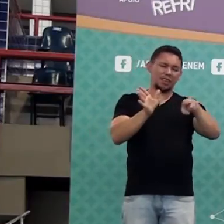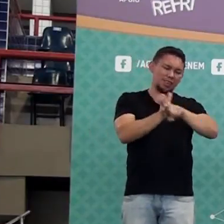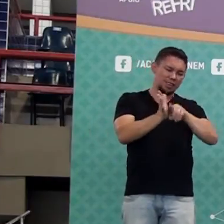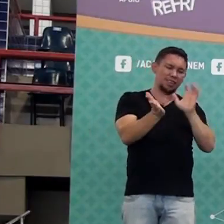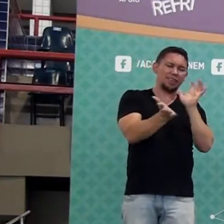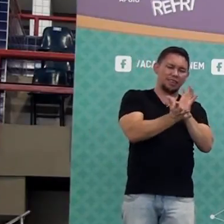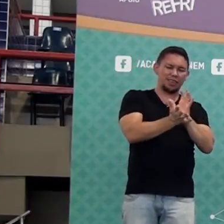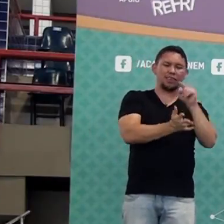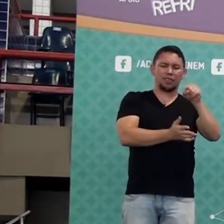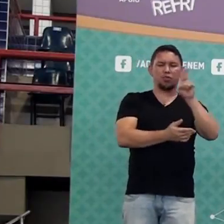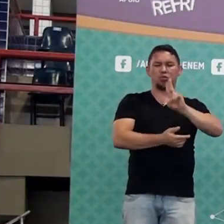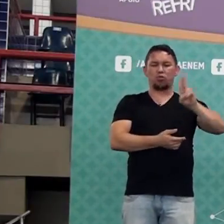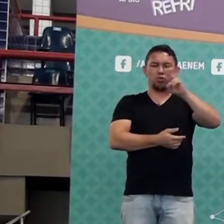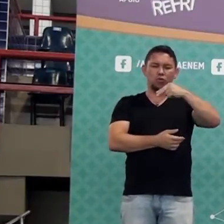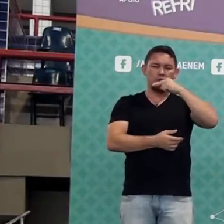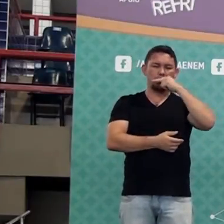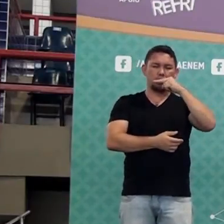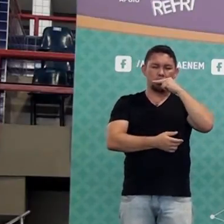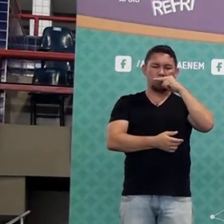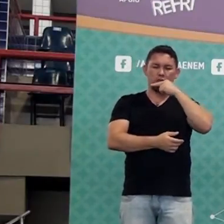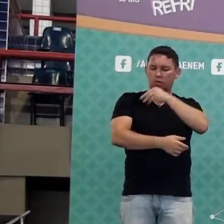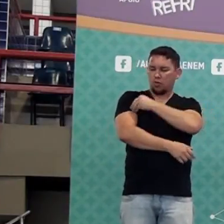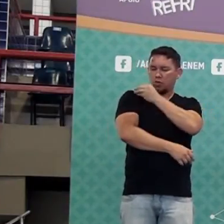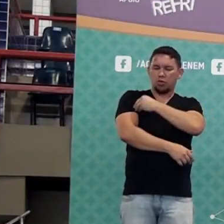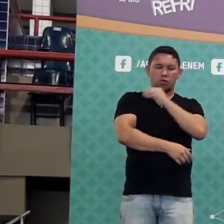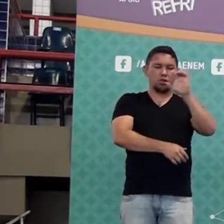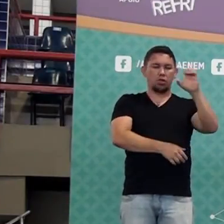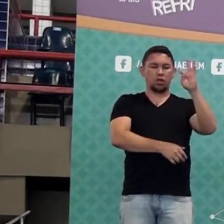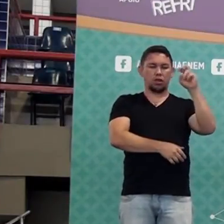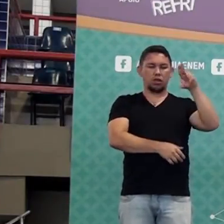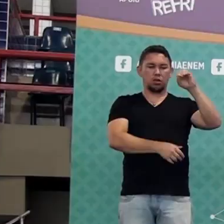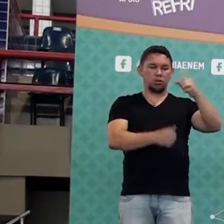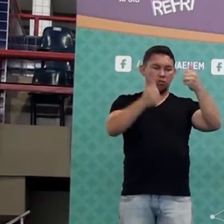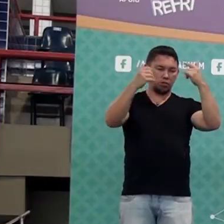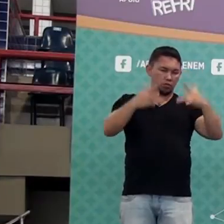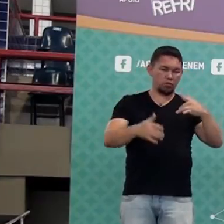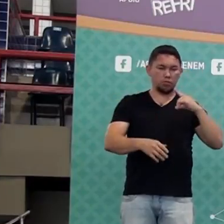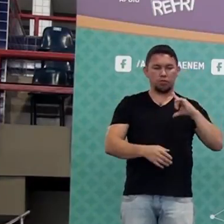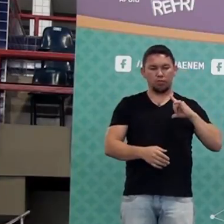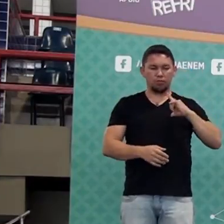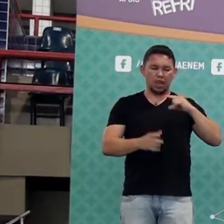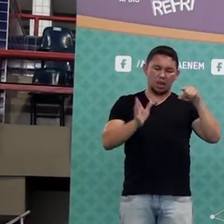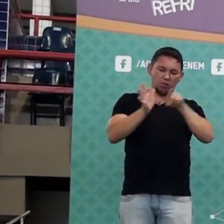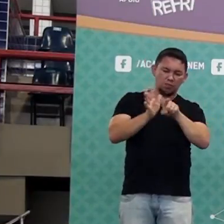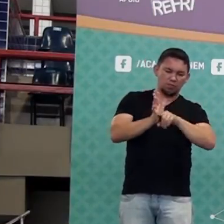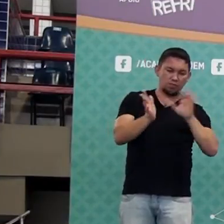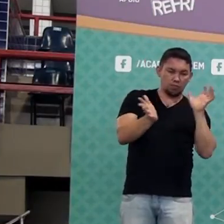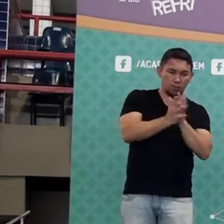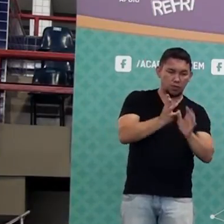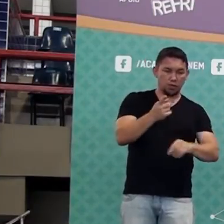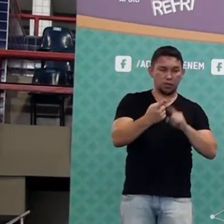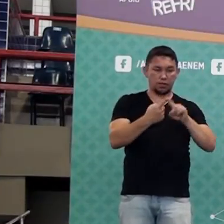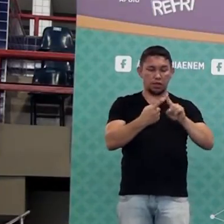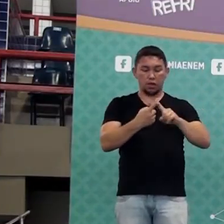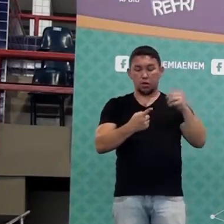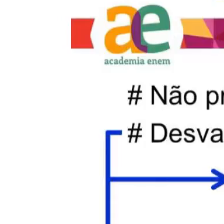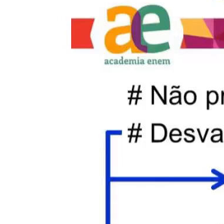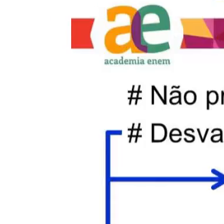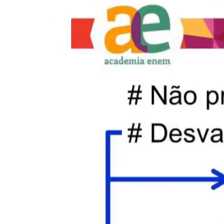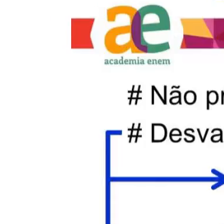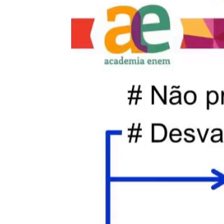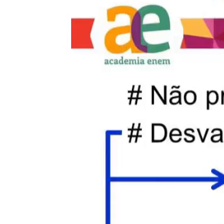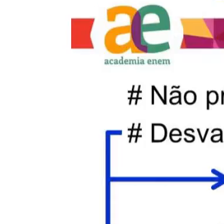desvantagens também na utilização do etanol. Vamos mostrar aqui as principais desvantagens. Ó, primeira